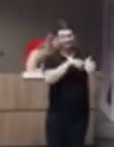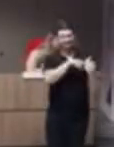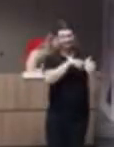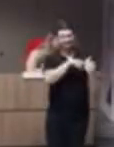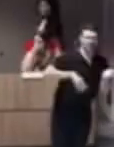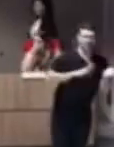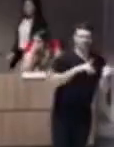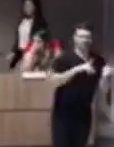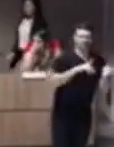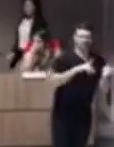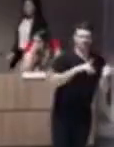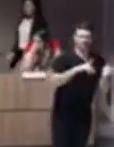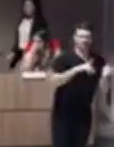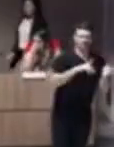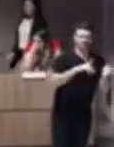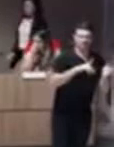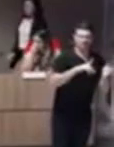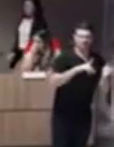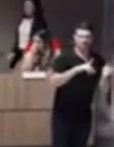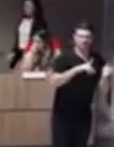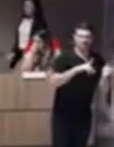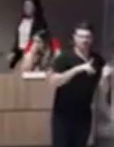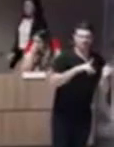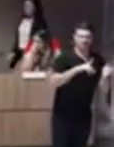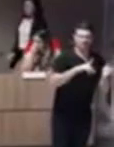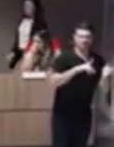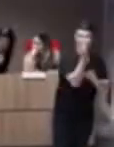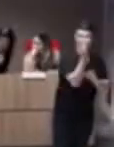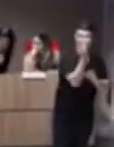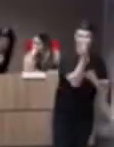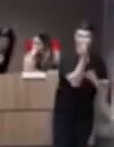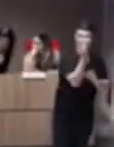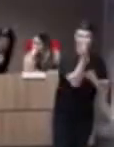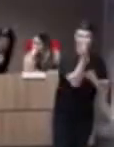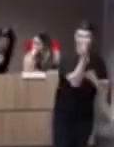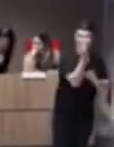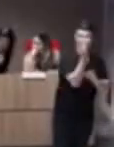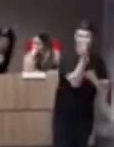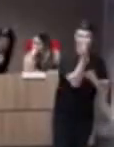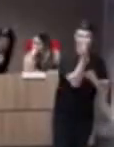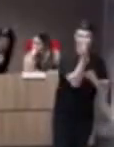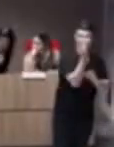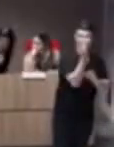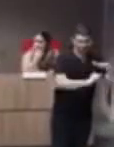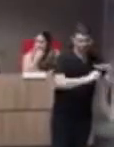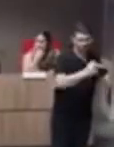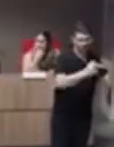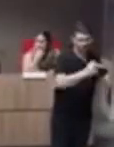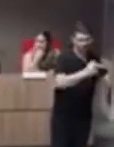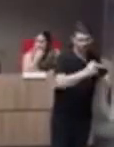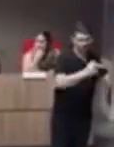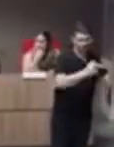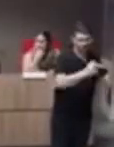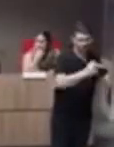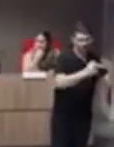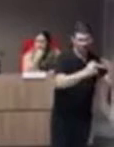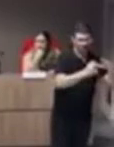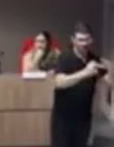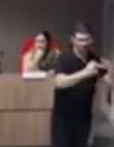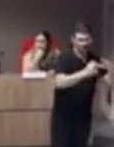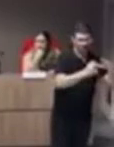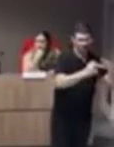já existe uma primeira dificuldade que eu antecipei, né? Quer dizer, sendo uma instituição com característica asilar, não deveria ter